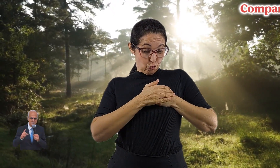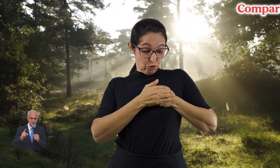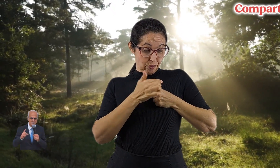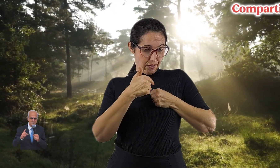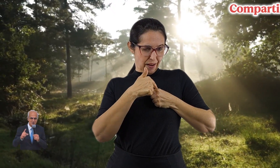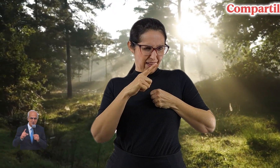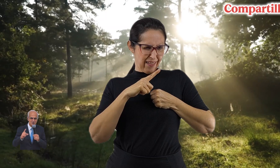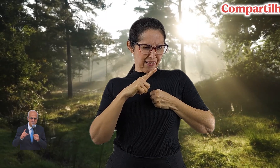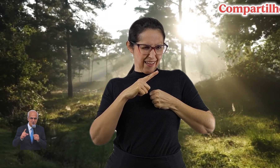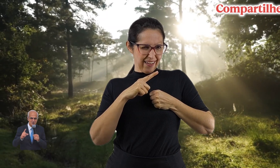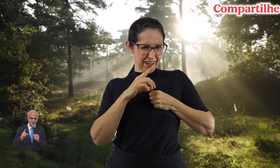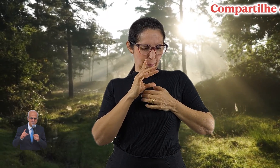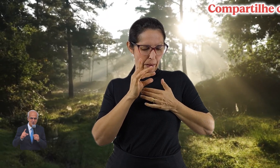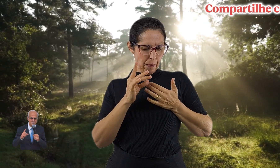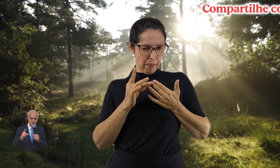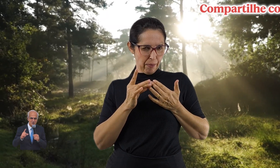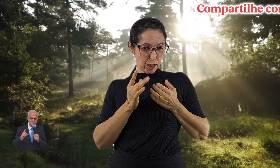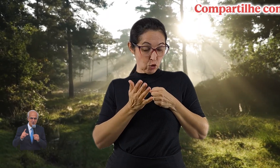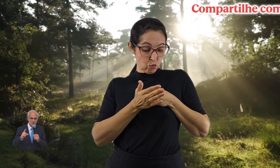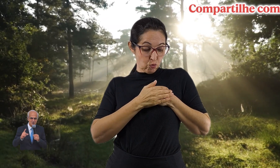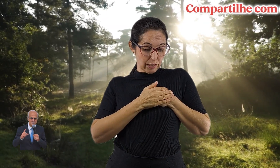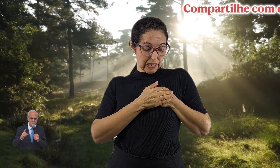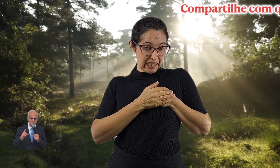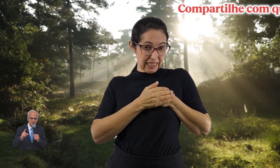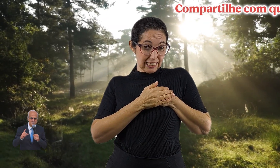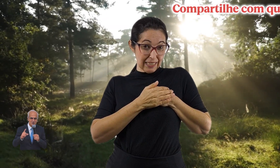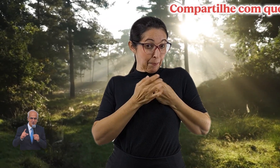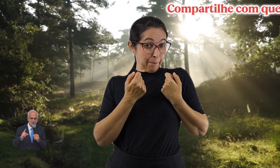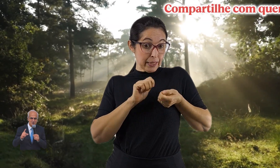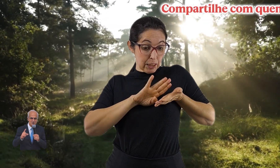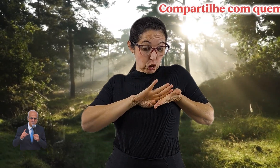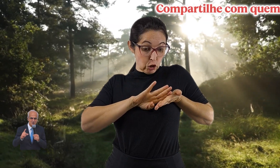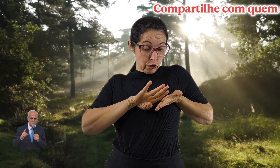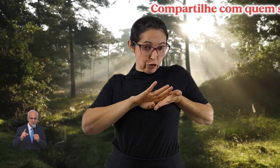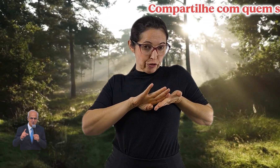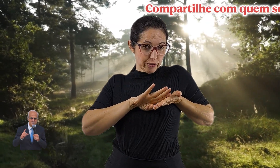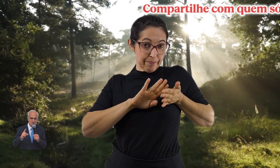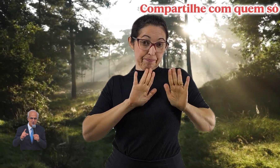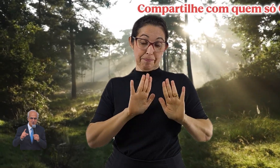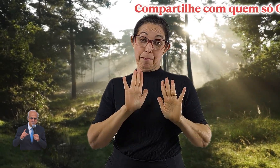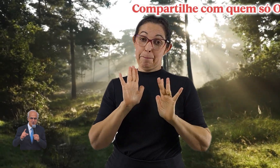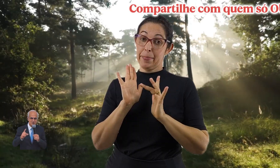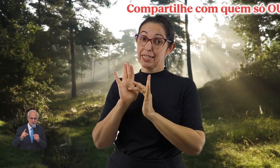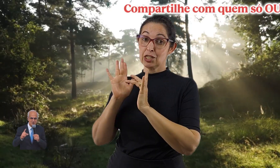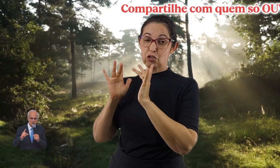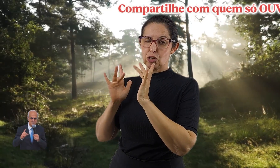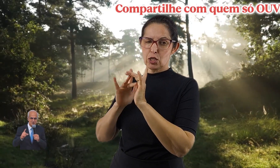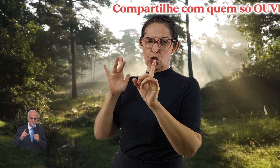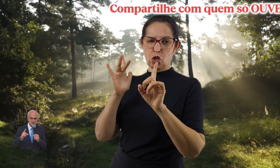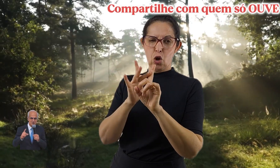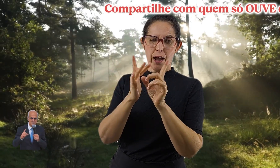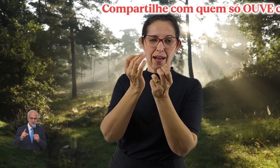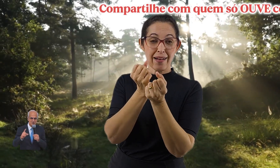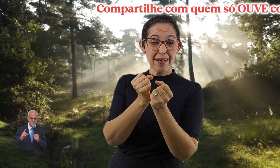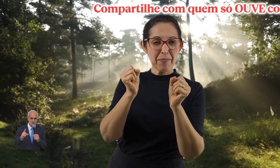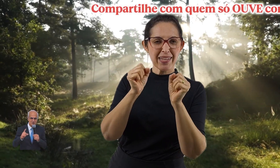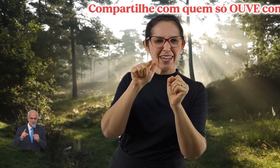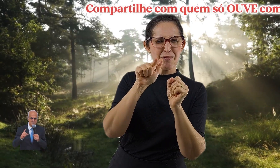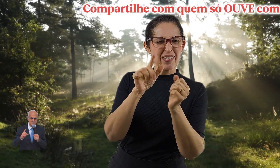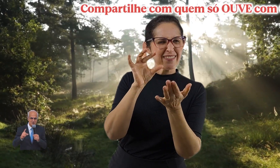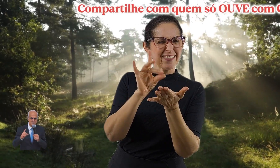Ficam algumas coisas que não deveriam ficar. Diz a palavra do Senhor: se o Filho do homem vos libertar, verdadeiramente